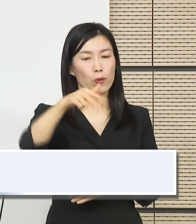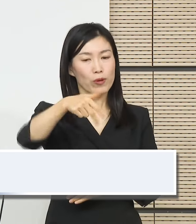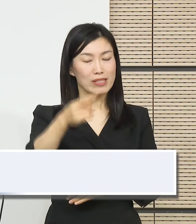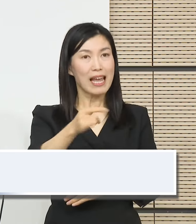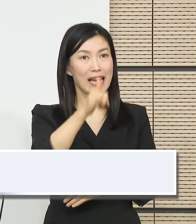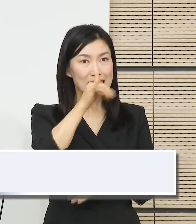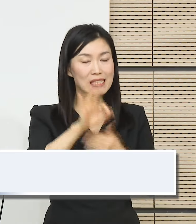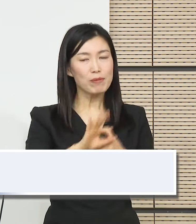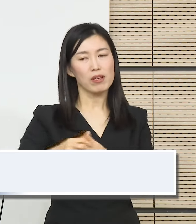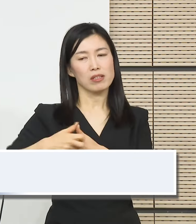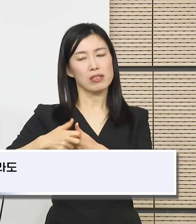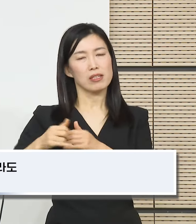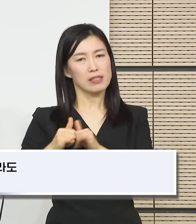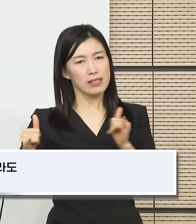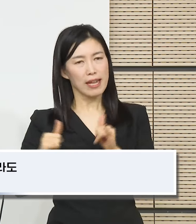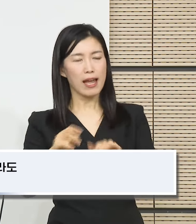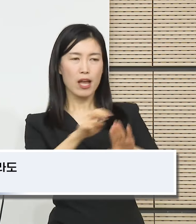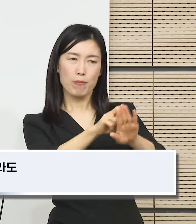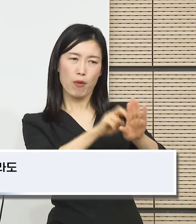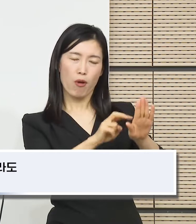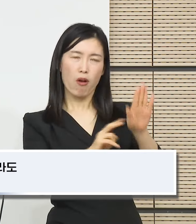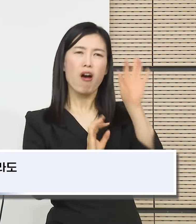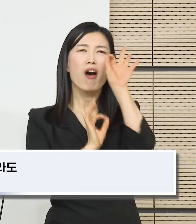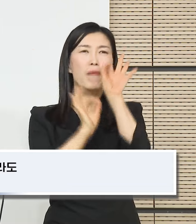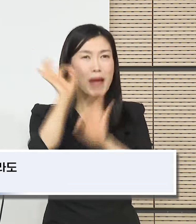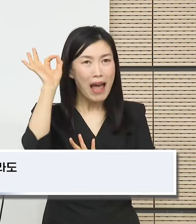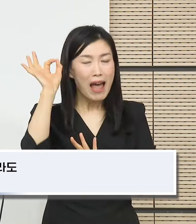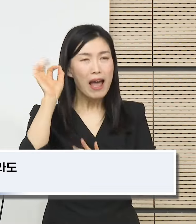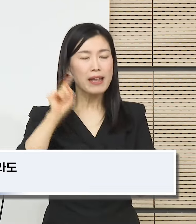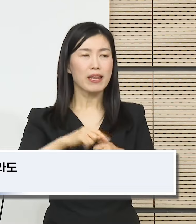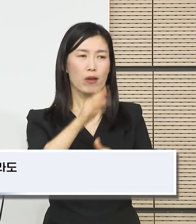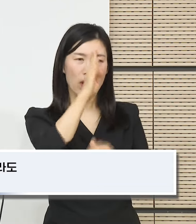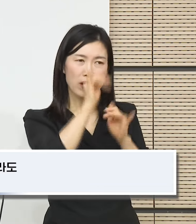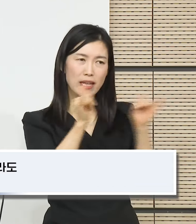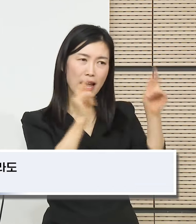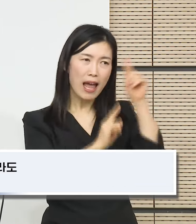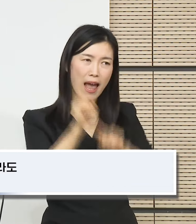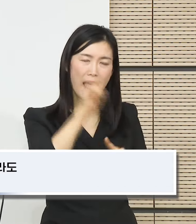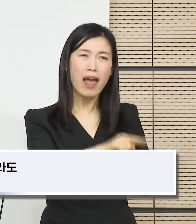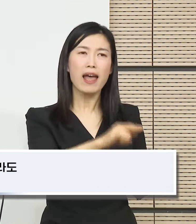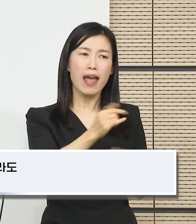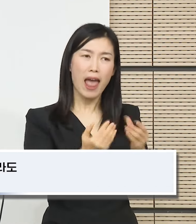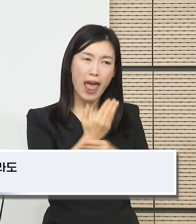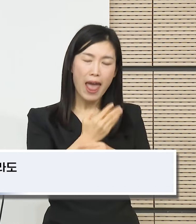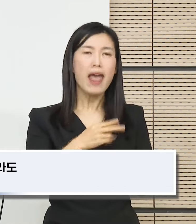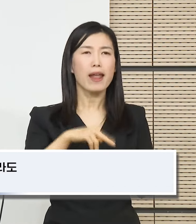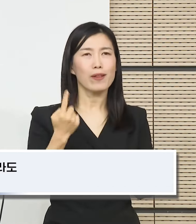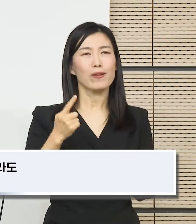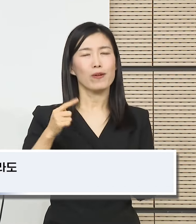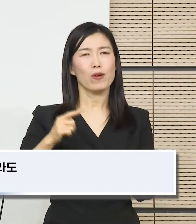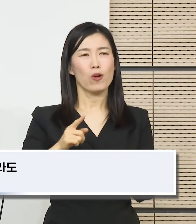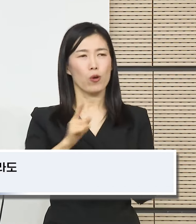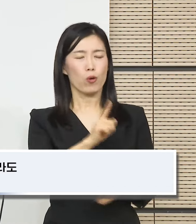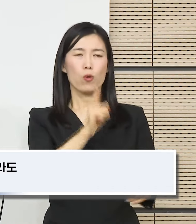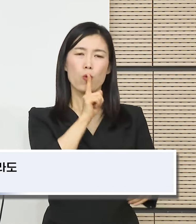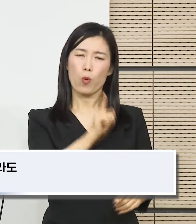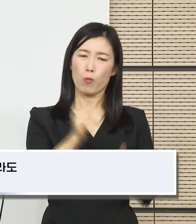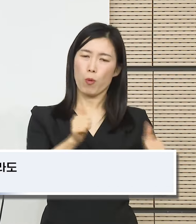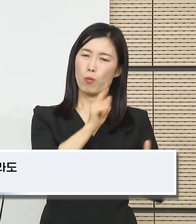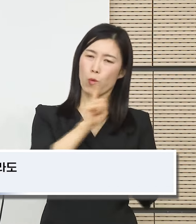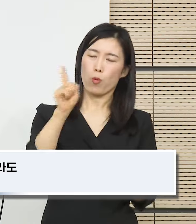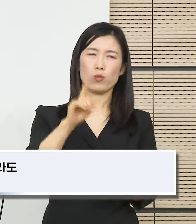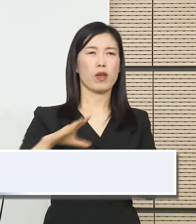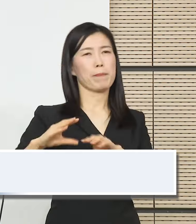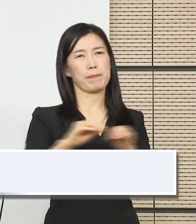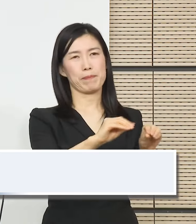의료행위를 하는 과정에서 의료과실로 환자에게 상해가 발생했다고 하더라도 공소를 제기할 수 없도록